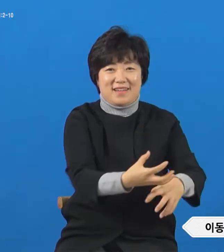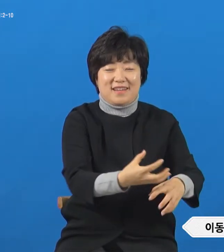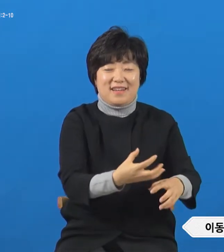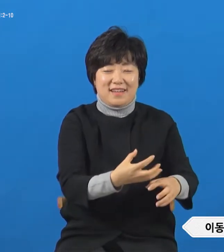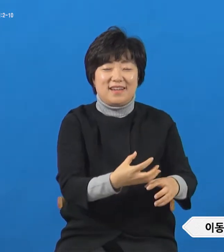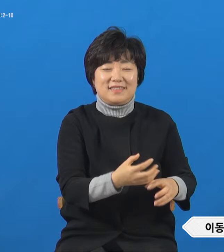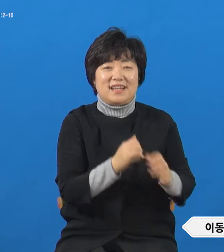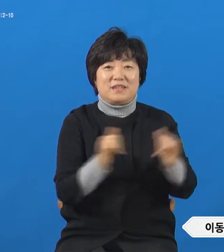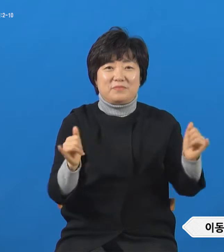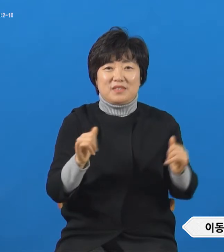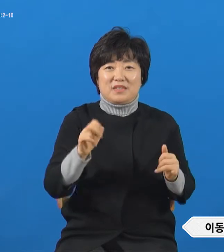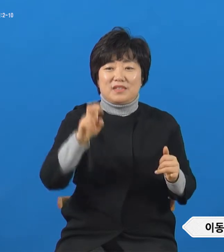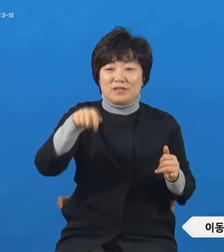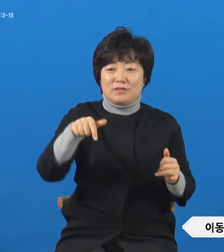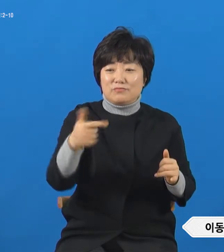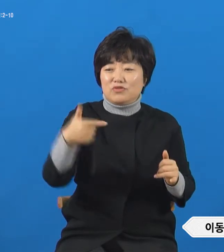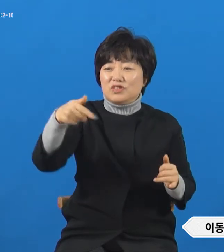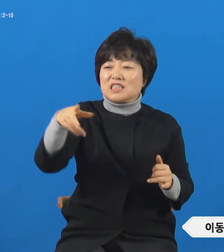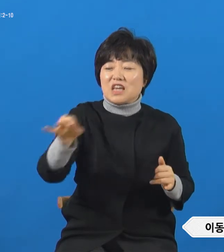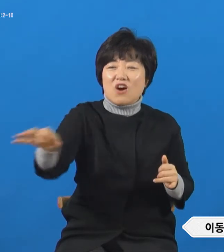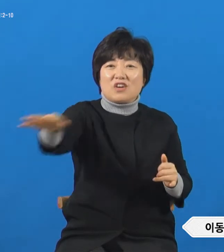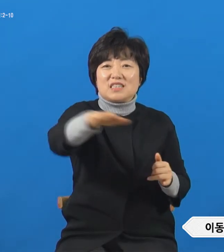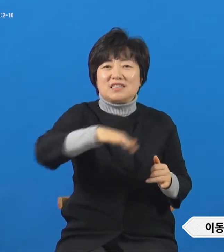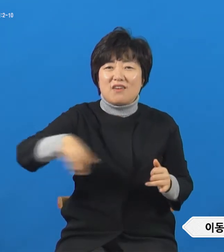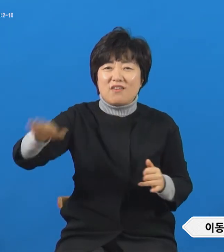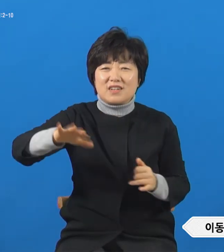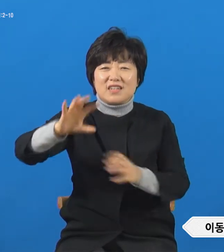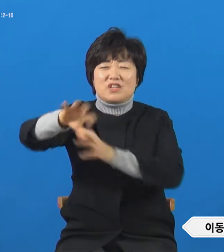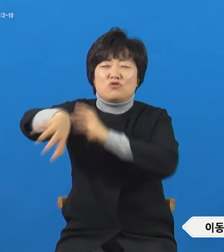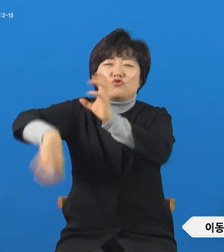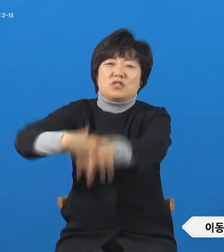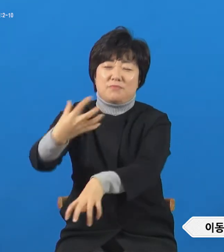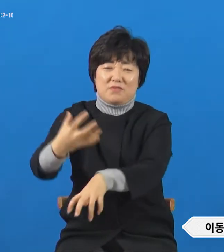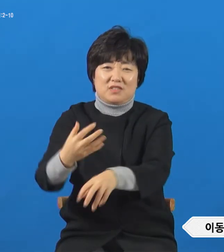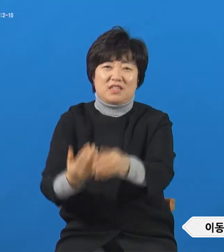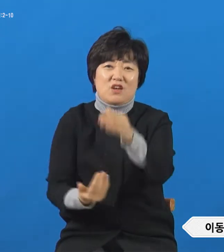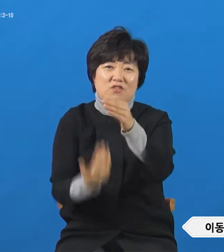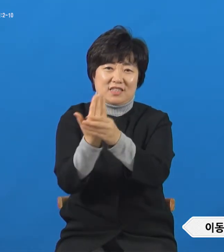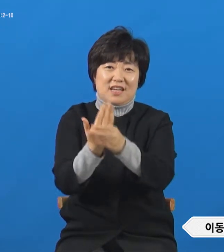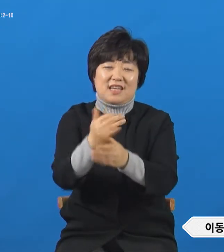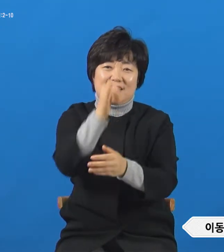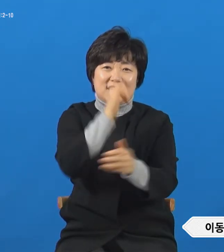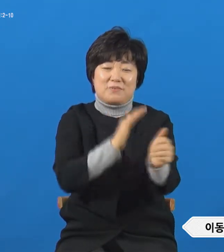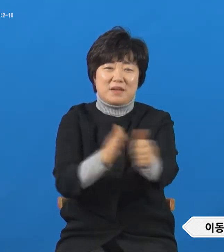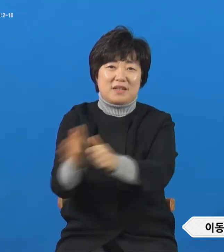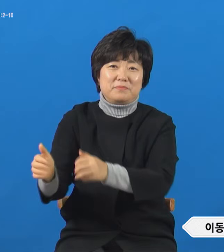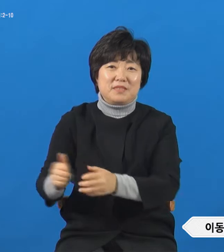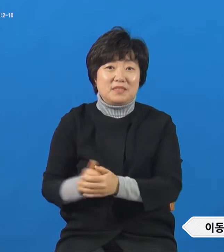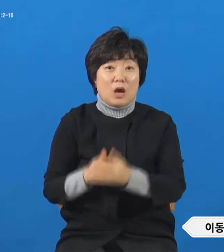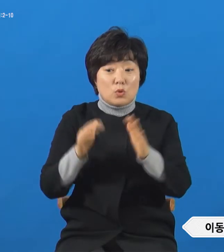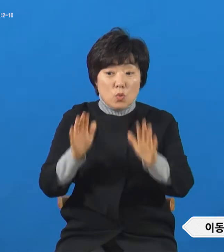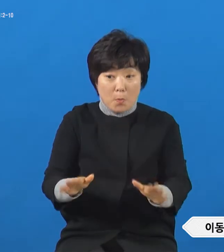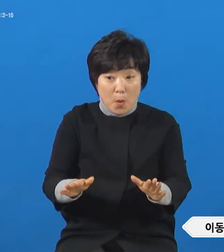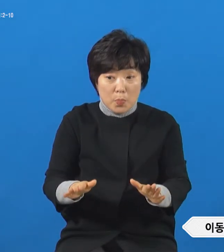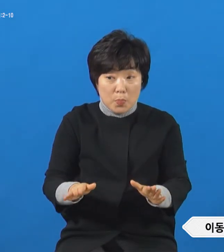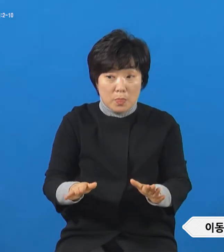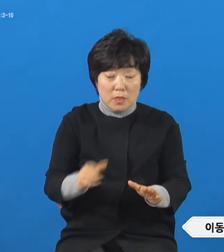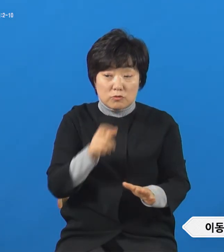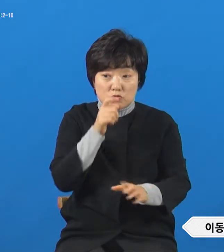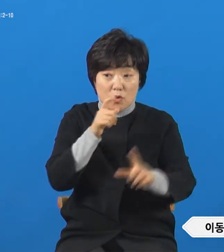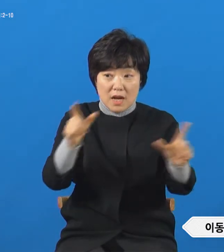역사가 일어날 줄로 믿습니다. 문경이 뒤집어질 것입니다. 네. 이번 수요일 날 시장님이야 다